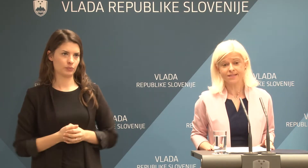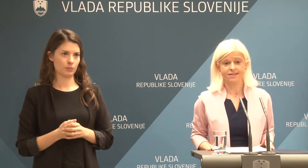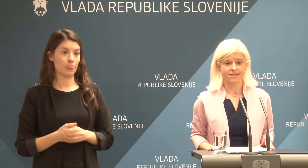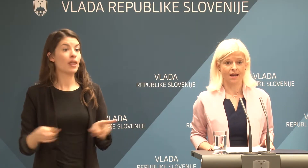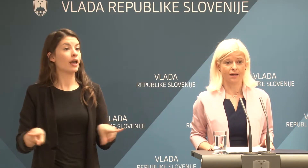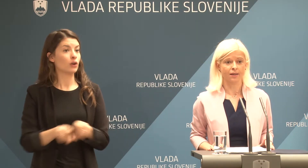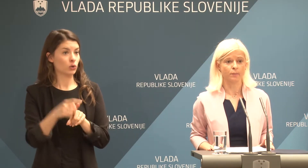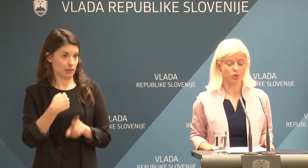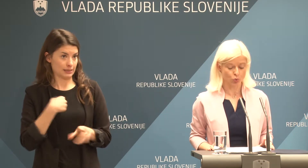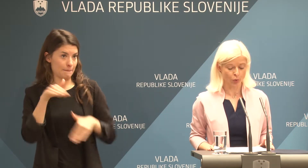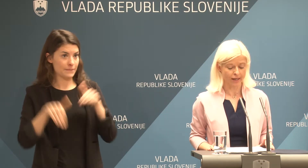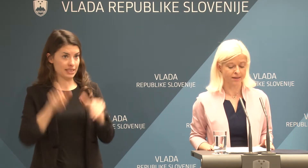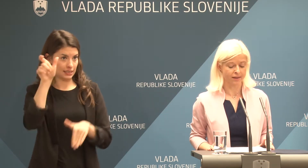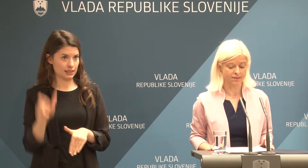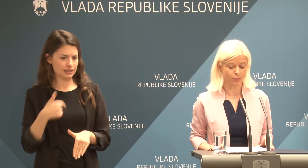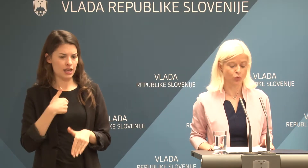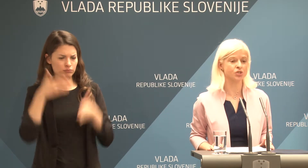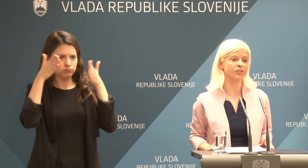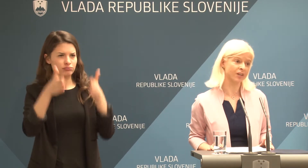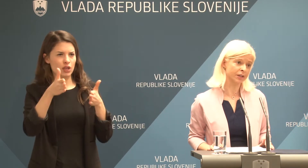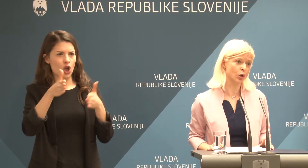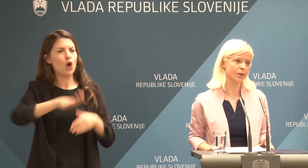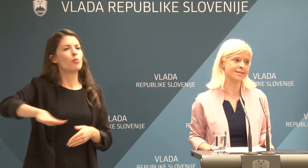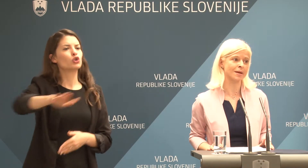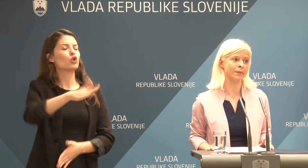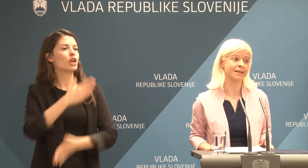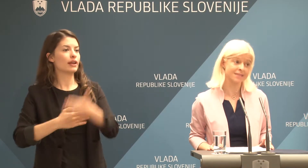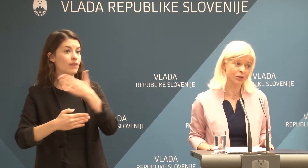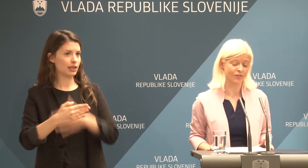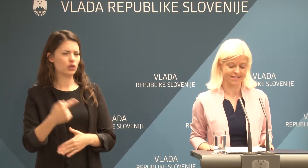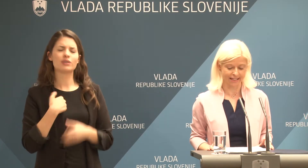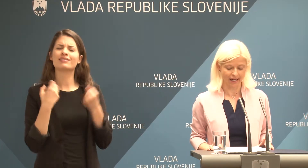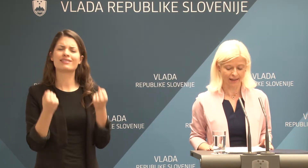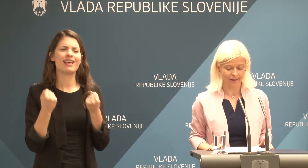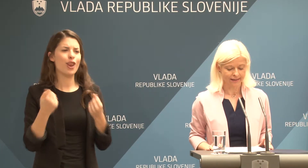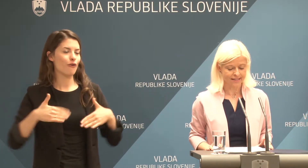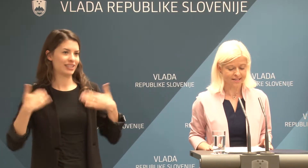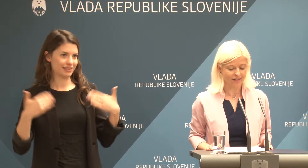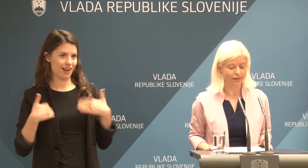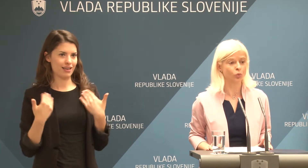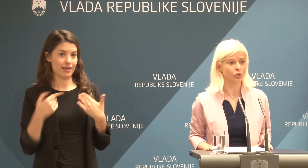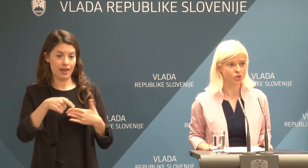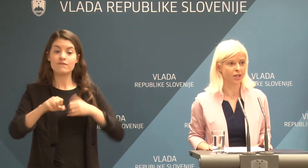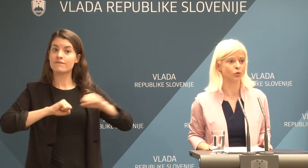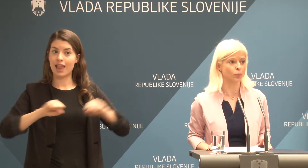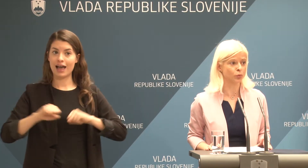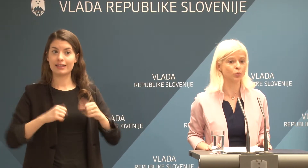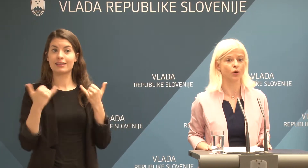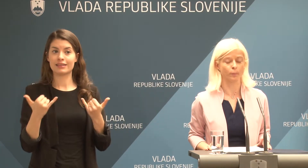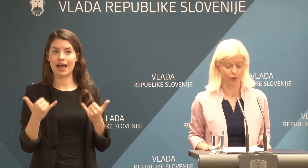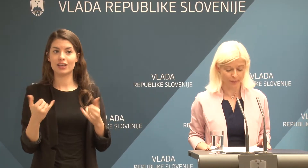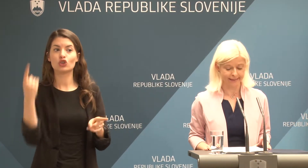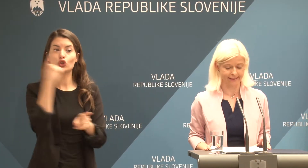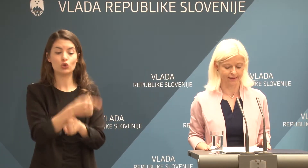Kot ministrica, pristojna za področje invalidov, sem izredno vesela, da se je vlada odločila to